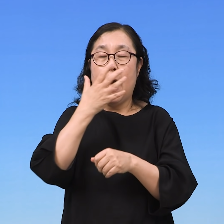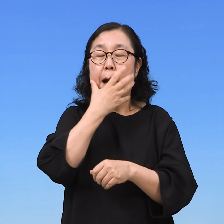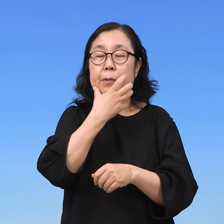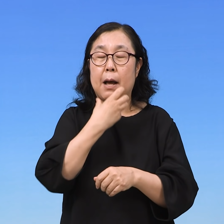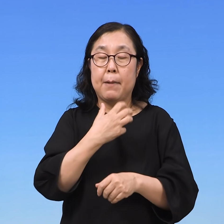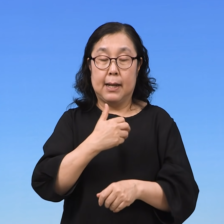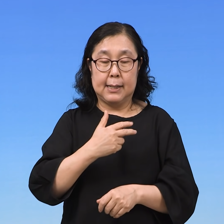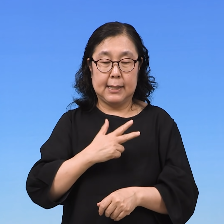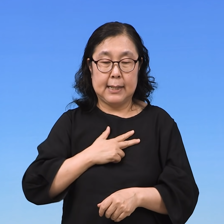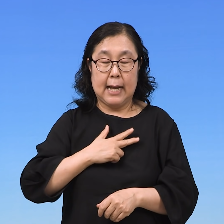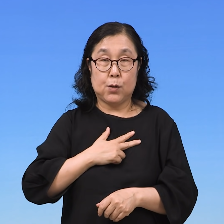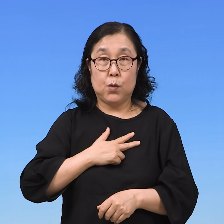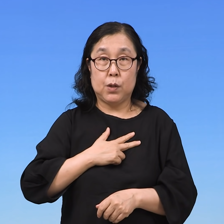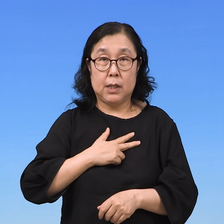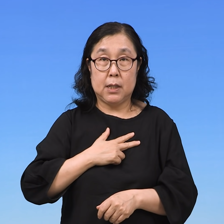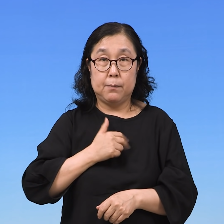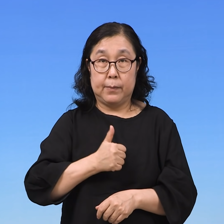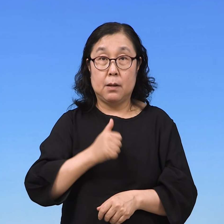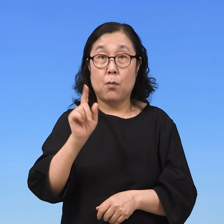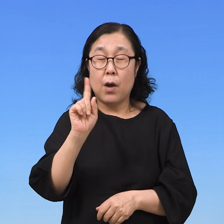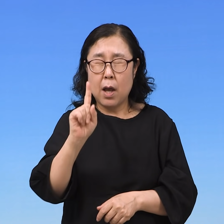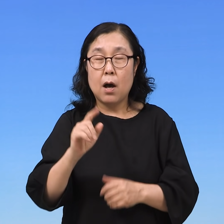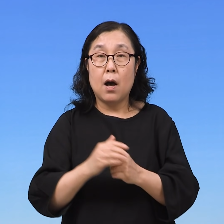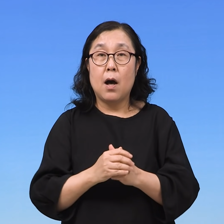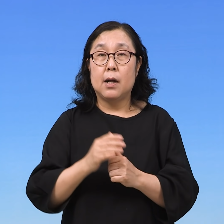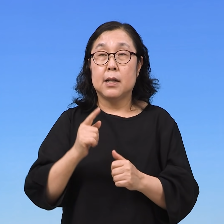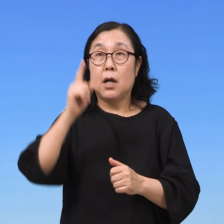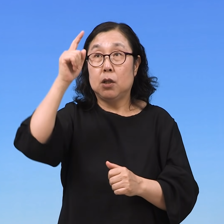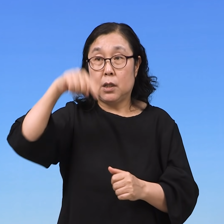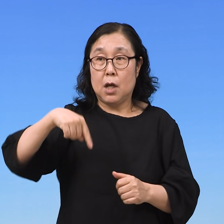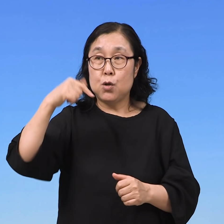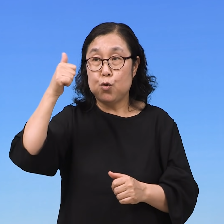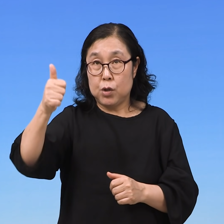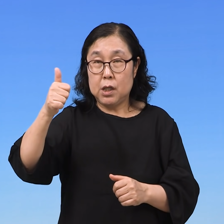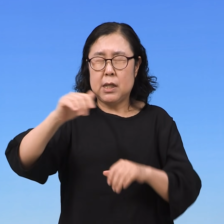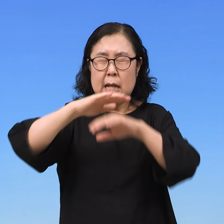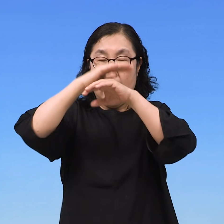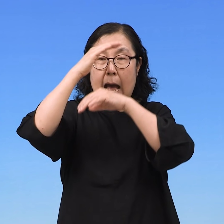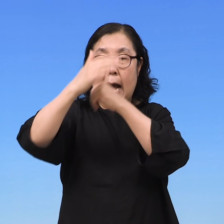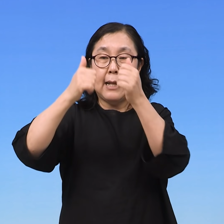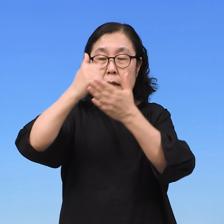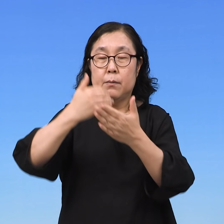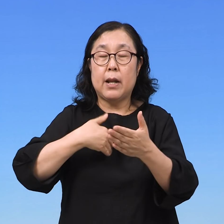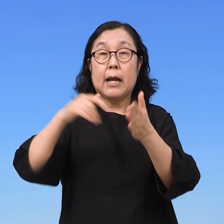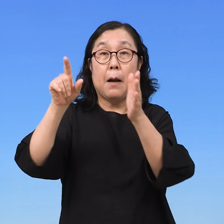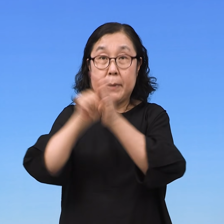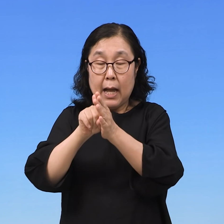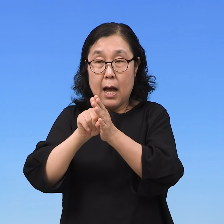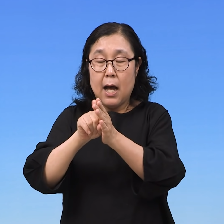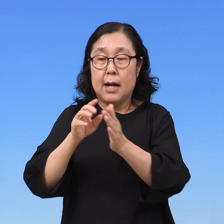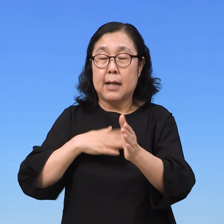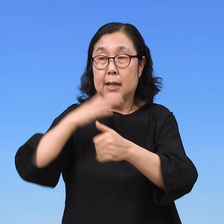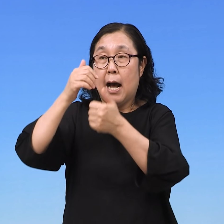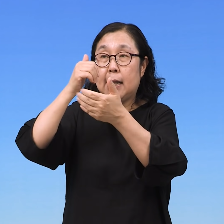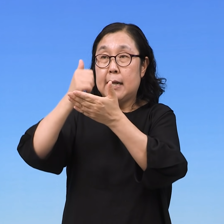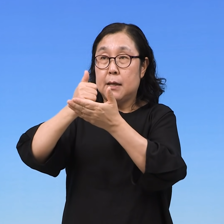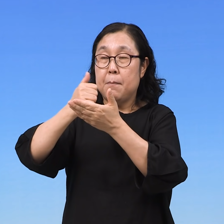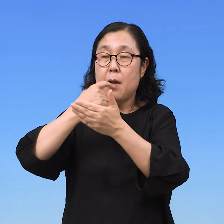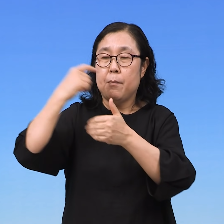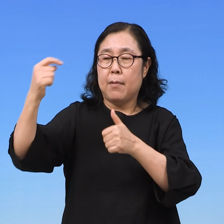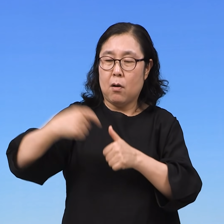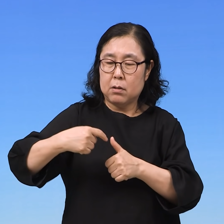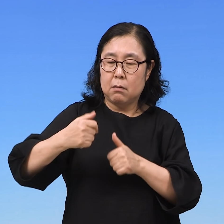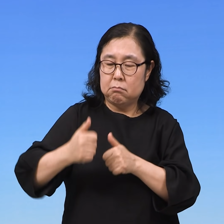자존심이 뭡니까? 내가 천지의 주제이신 하나님을 내가 믿는 사람인데, 그 여호와 하나님의 지시를